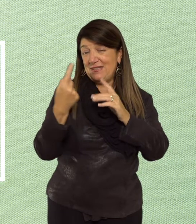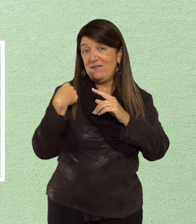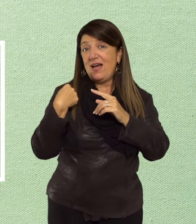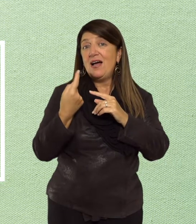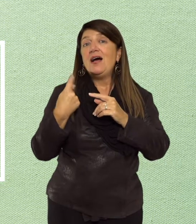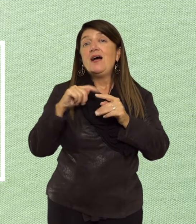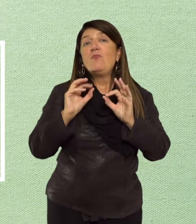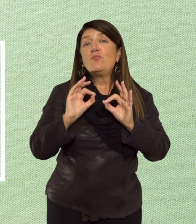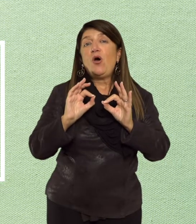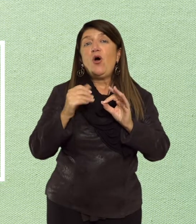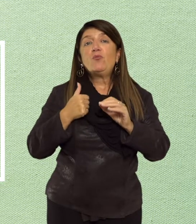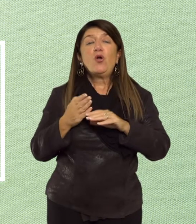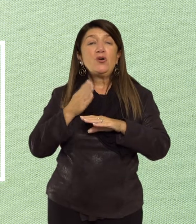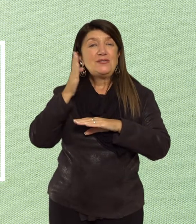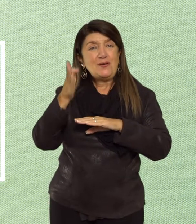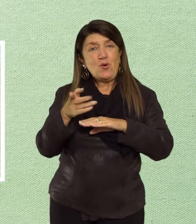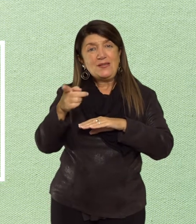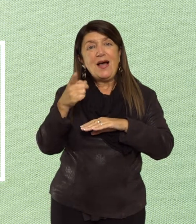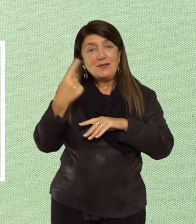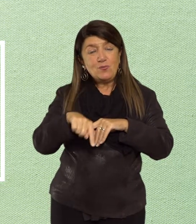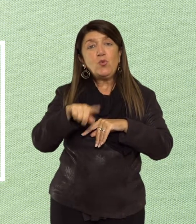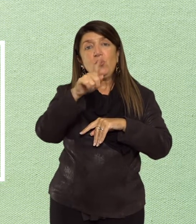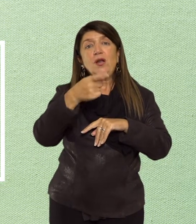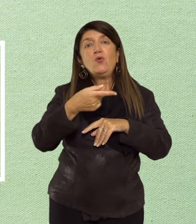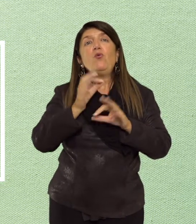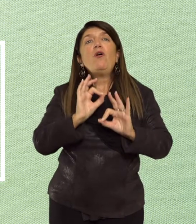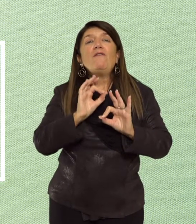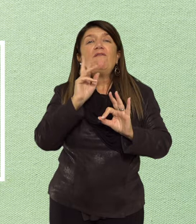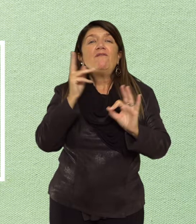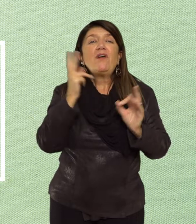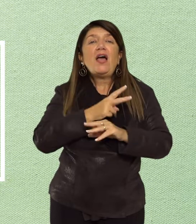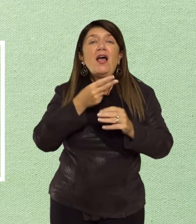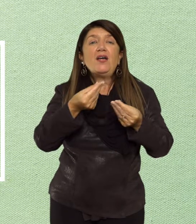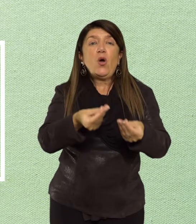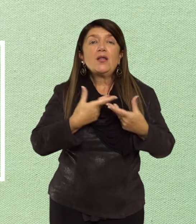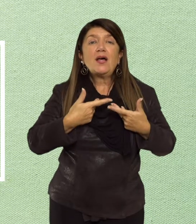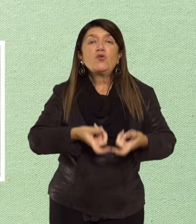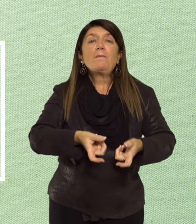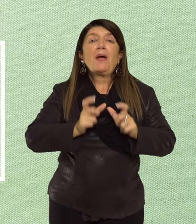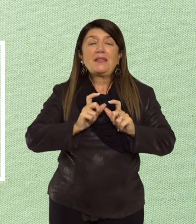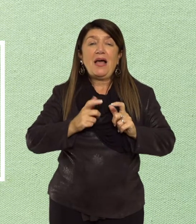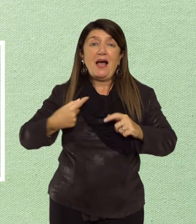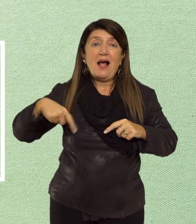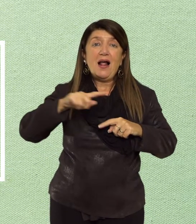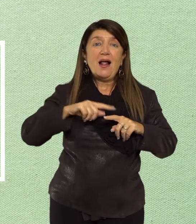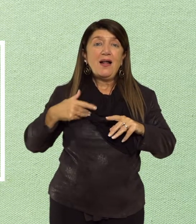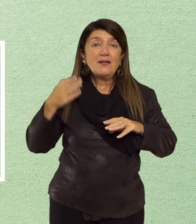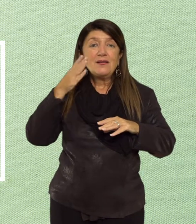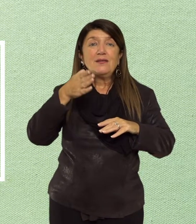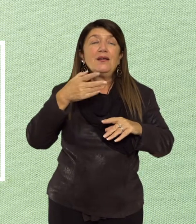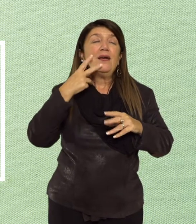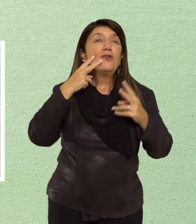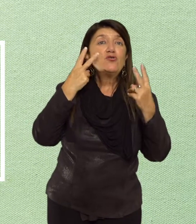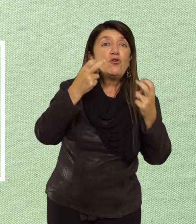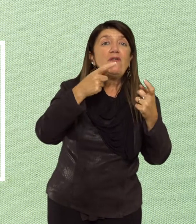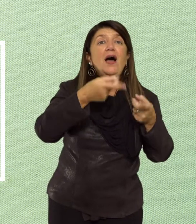il tricolore utilizzato a Tokyo, e anche lì ha deciso di premiarci 1-1 con delle medaglie, ci ha fatti i complimenti, si è